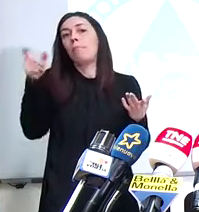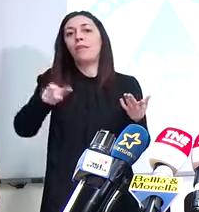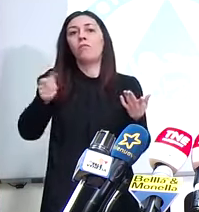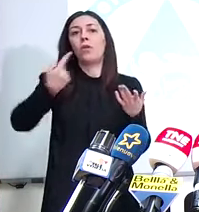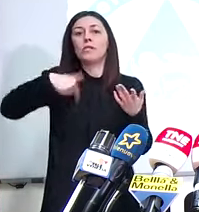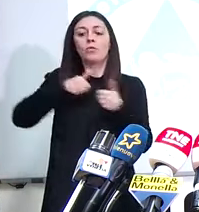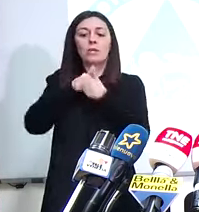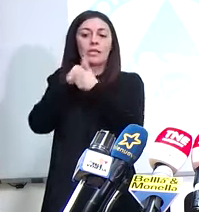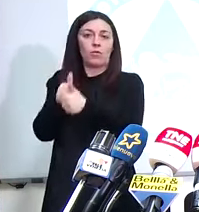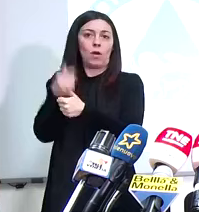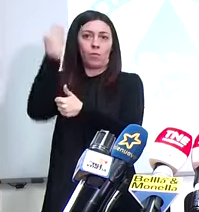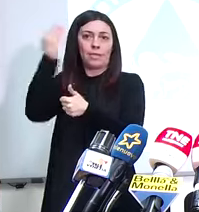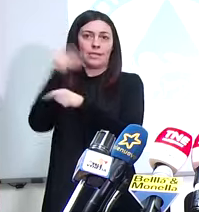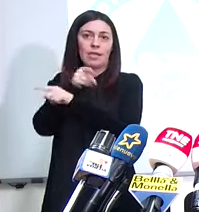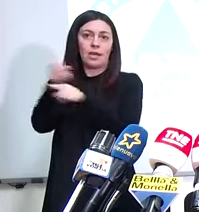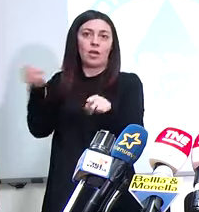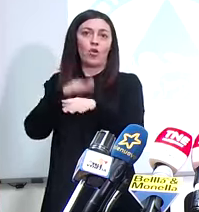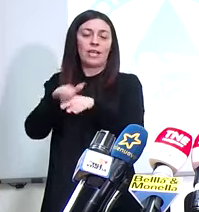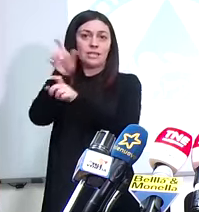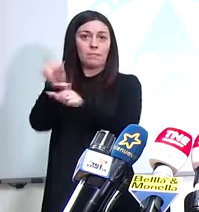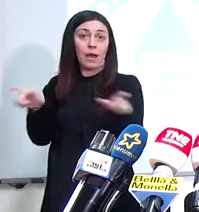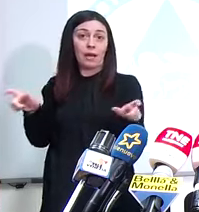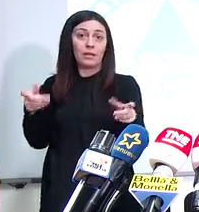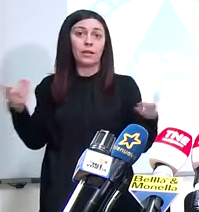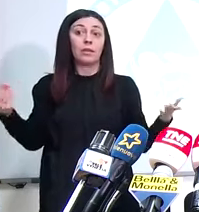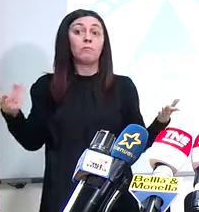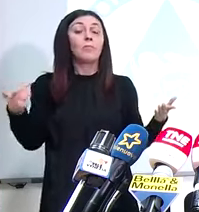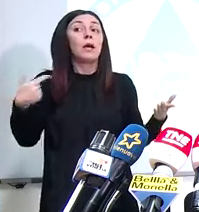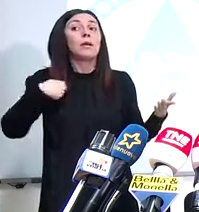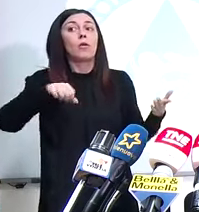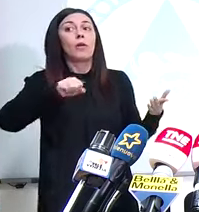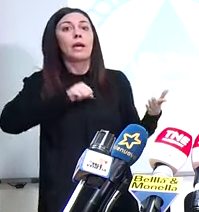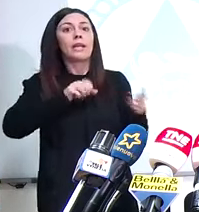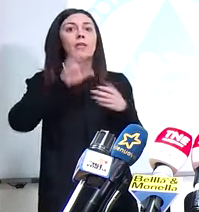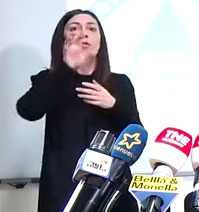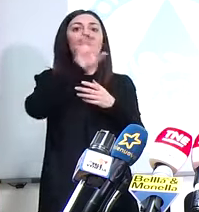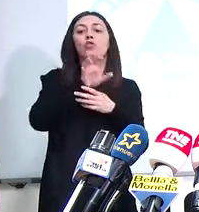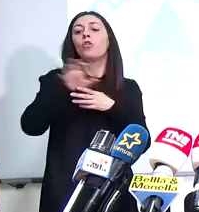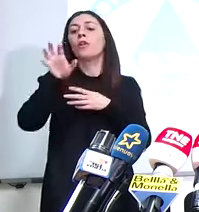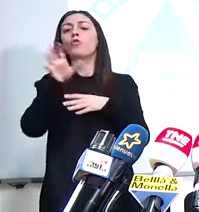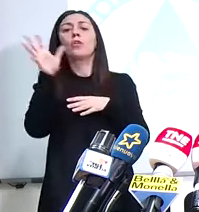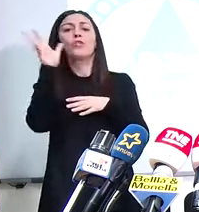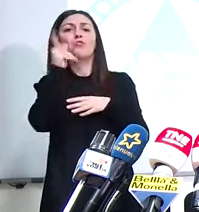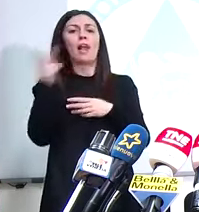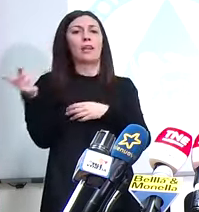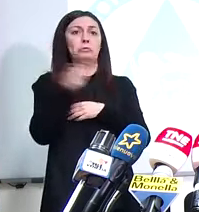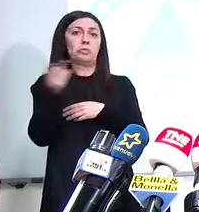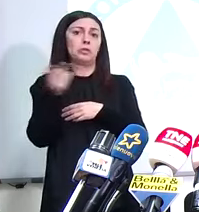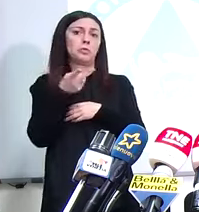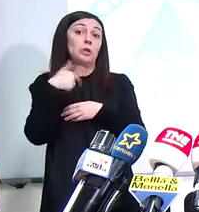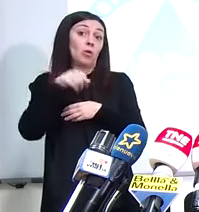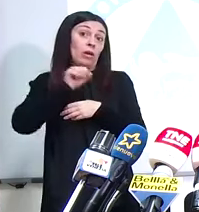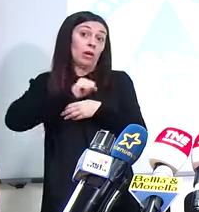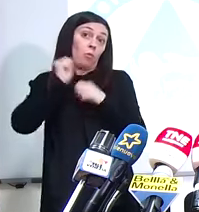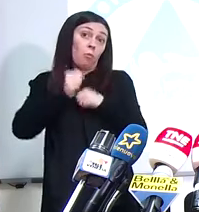giallo penso che ormai sia scontato che si possano verso un'apertura del confine regionale